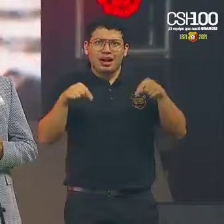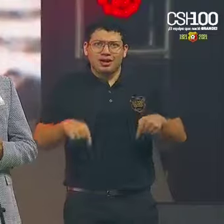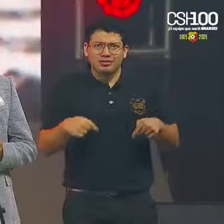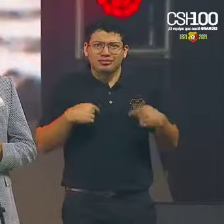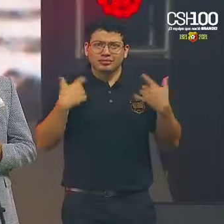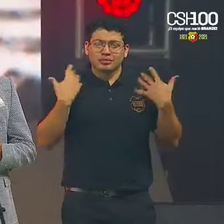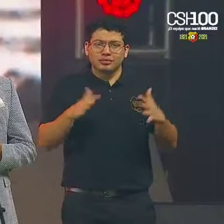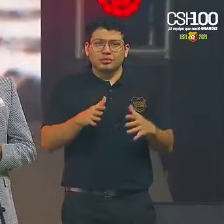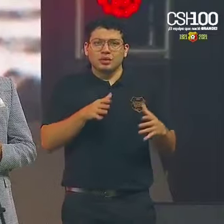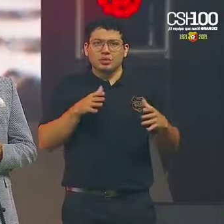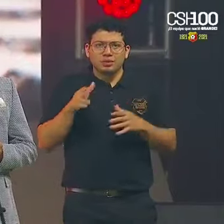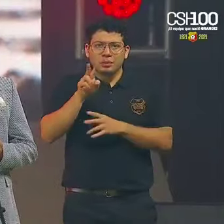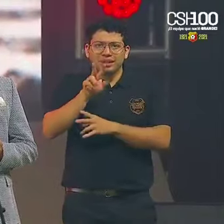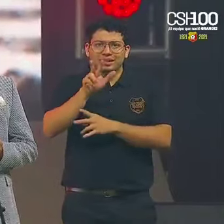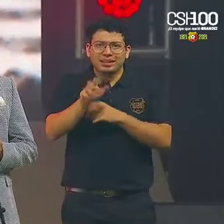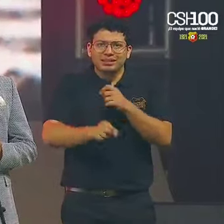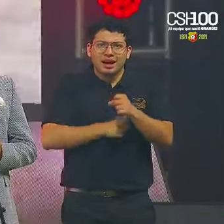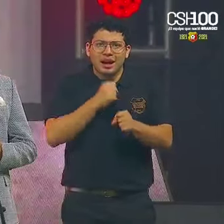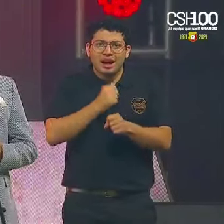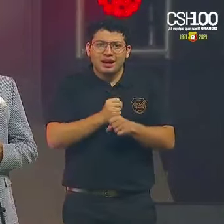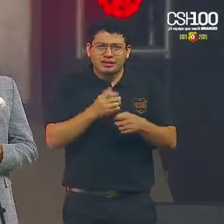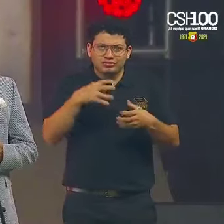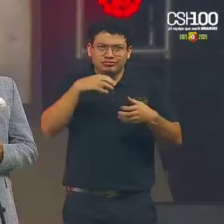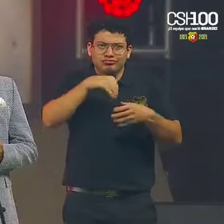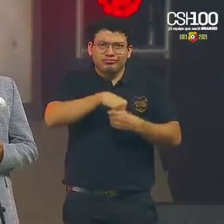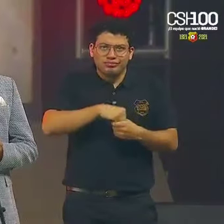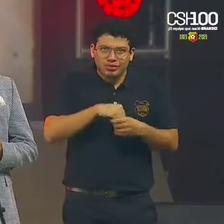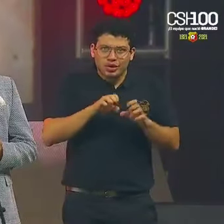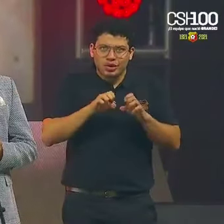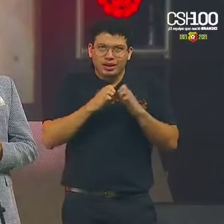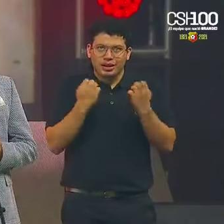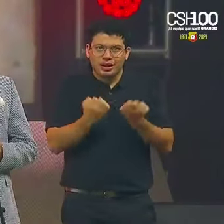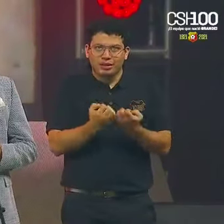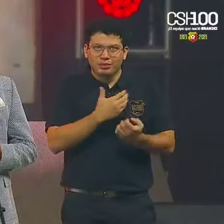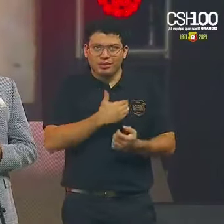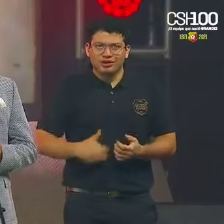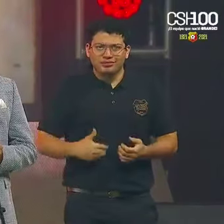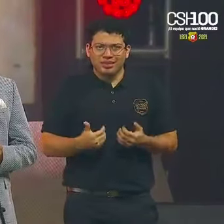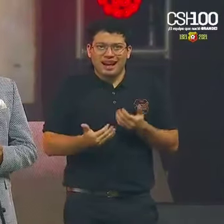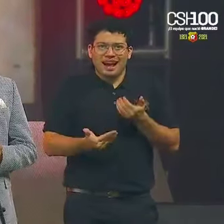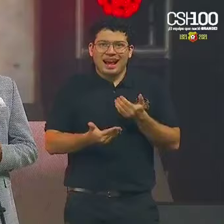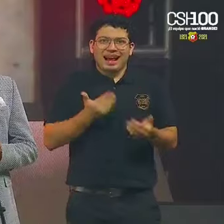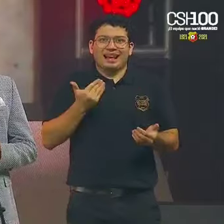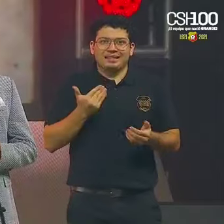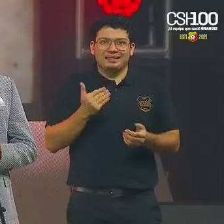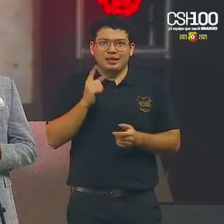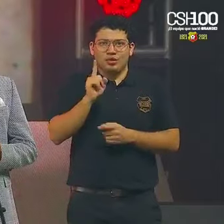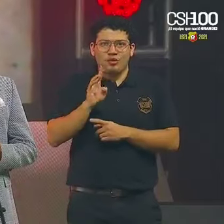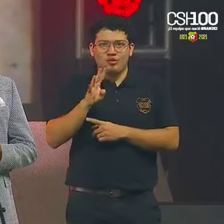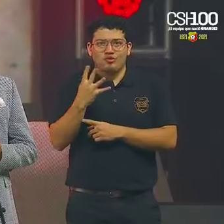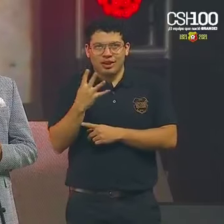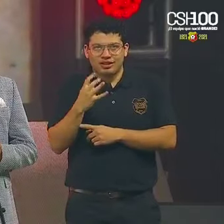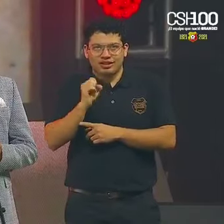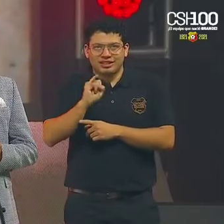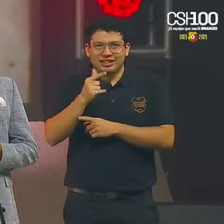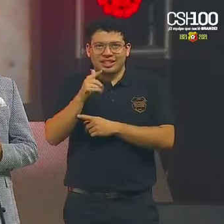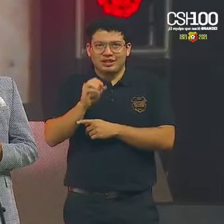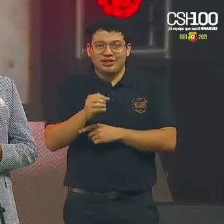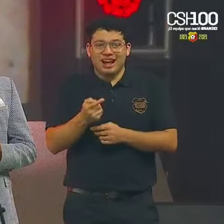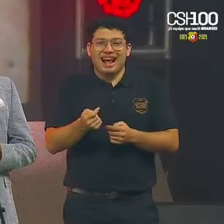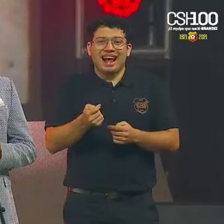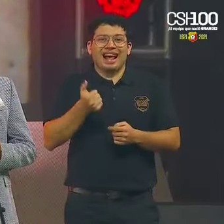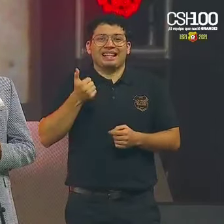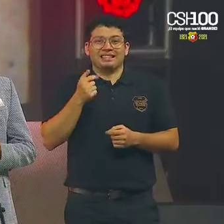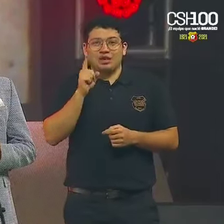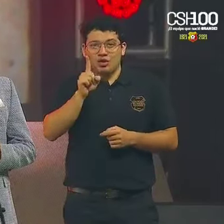23 años ligado al club, prácticamente en un cuarto de siglo, casi que un cuarto del tiempo